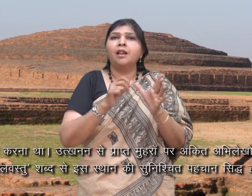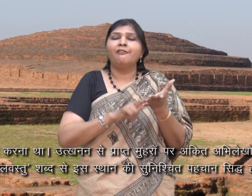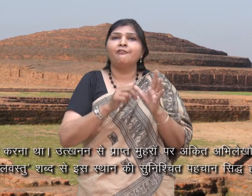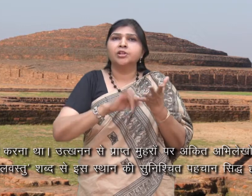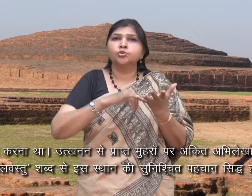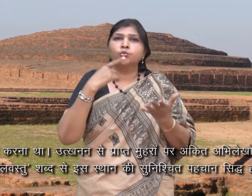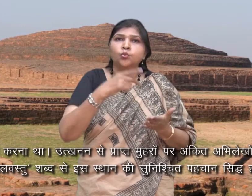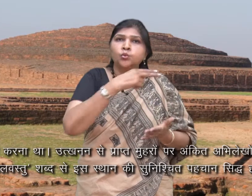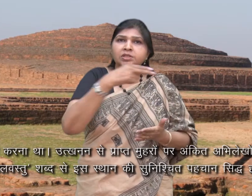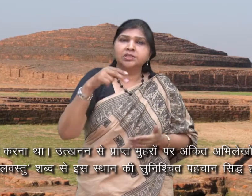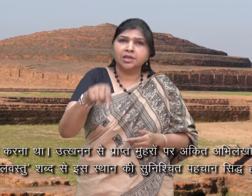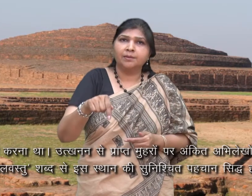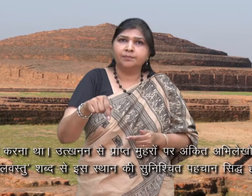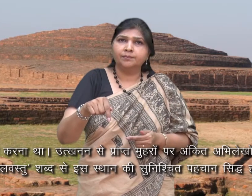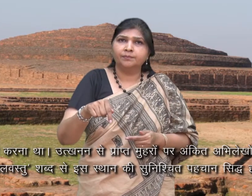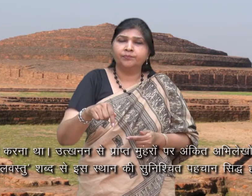की सुनिश्चित पहचान सिद्ध हो गई।